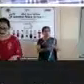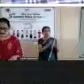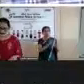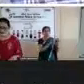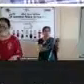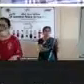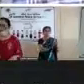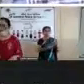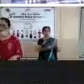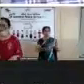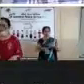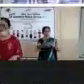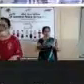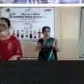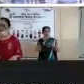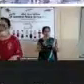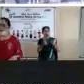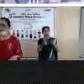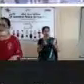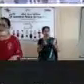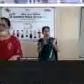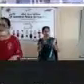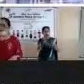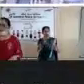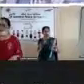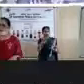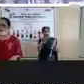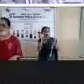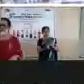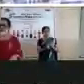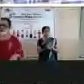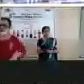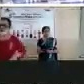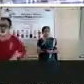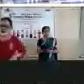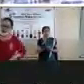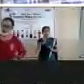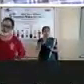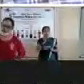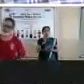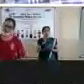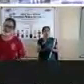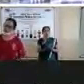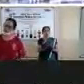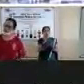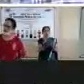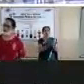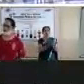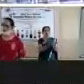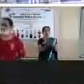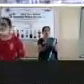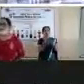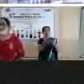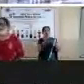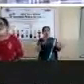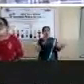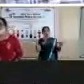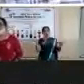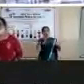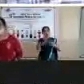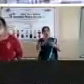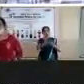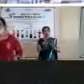दिशा में अभिसरण और समावेशी दृष्टिकोण का संकेत है। इस प्रस्तुति के लिए कई कार्यक्रमों के एक साथ जोड़ा गया है,